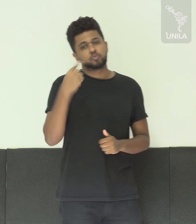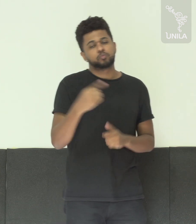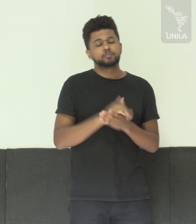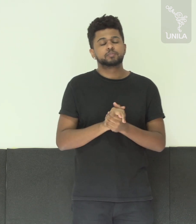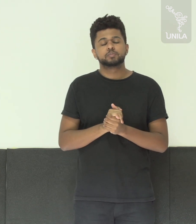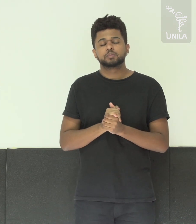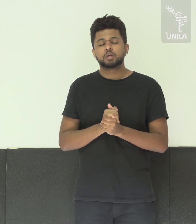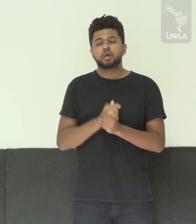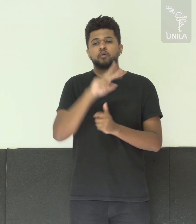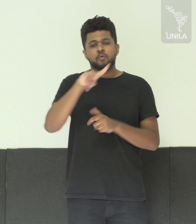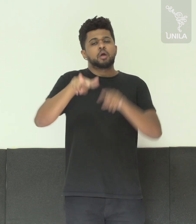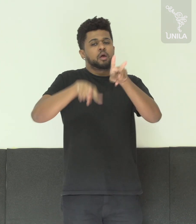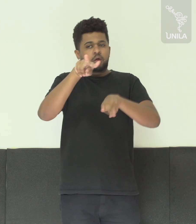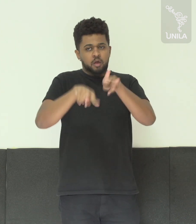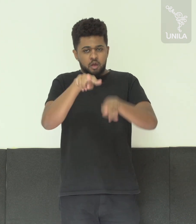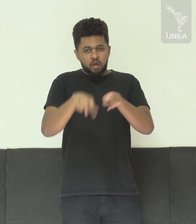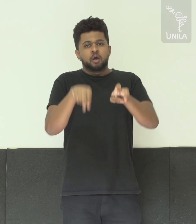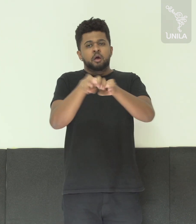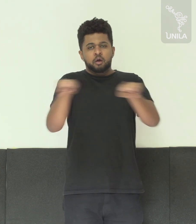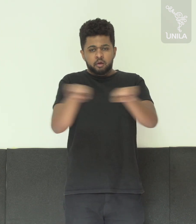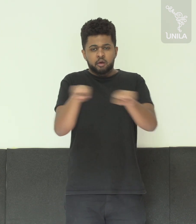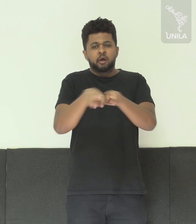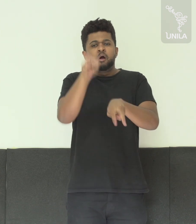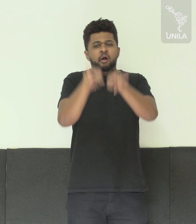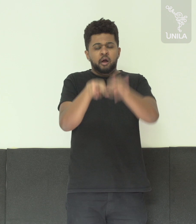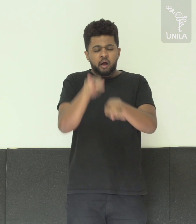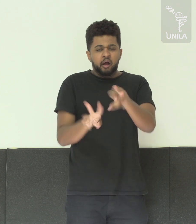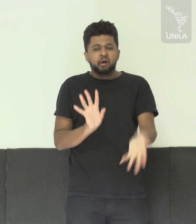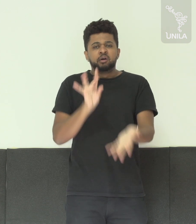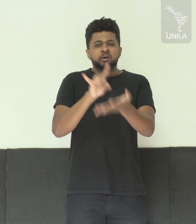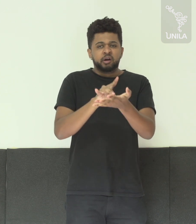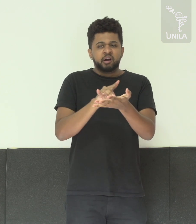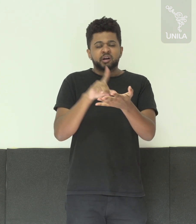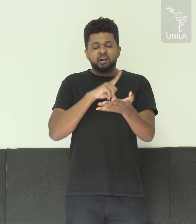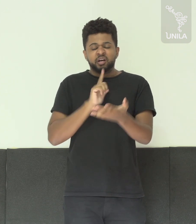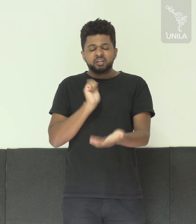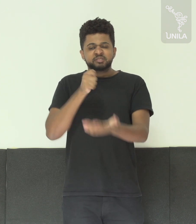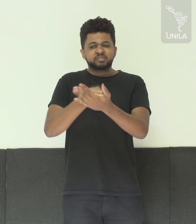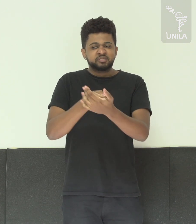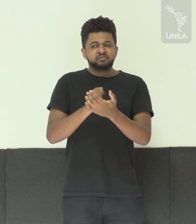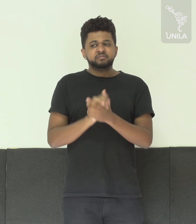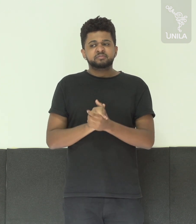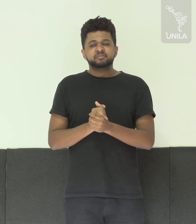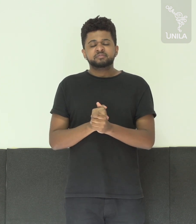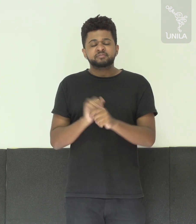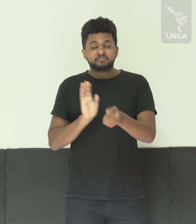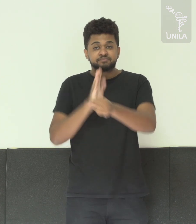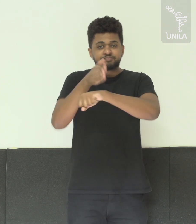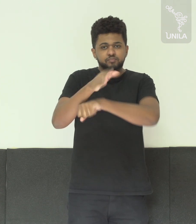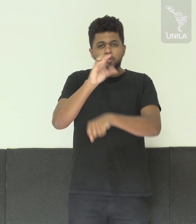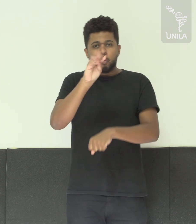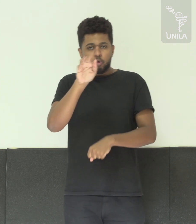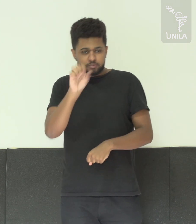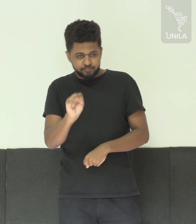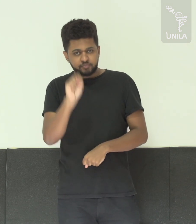7.3.9.1 Serão analisados pela banca de verificação e validação dos requisitos obrigatórios para ingresso nas